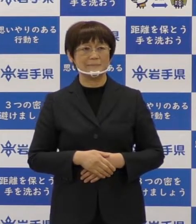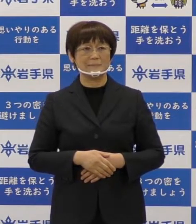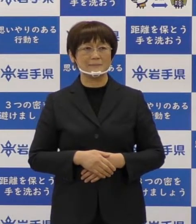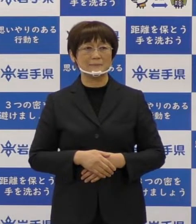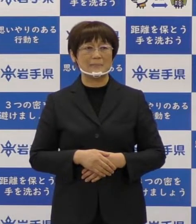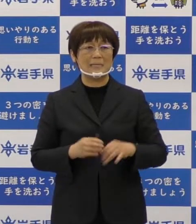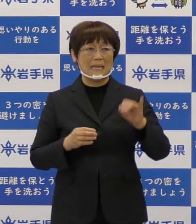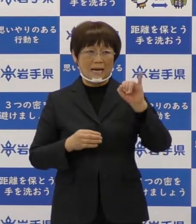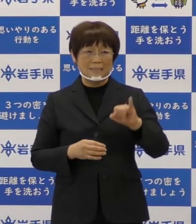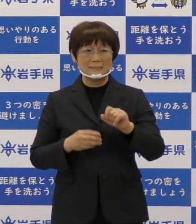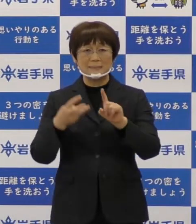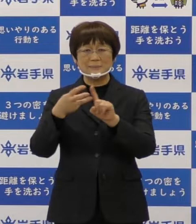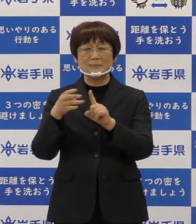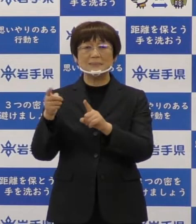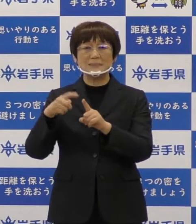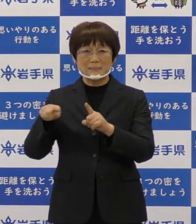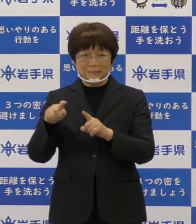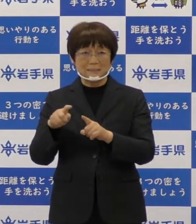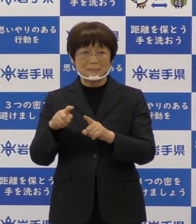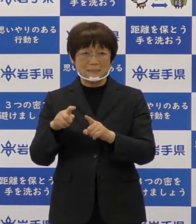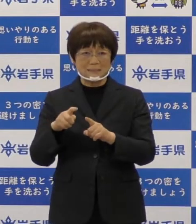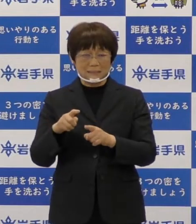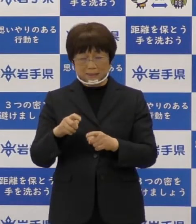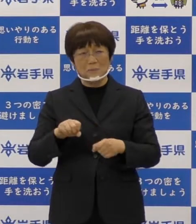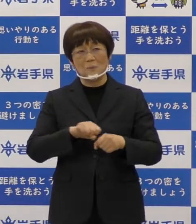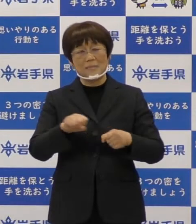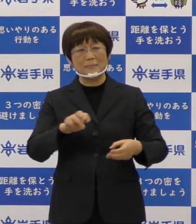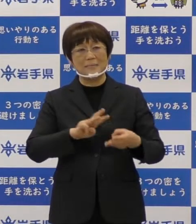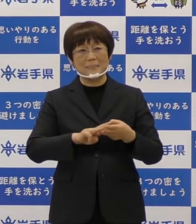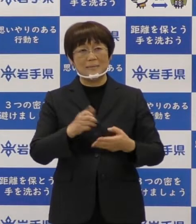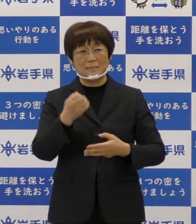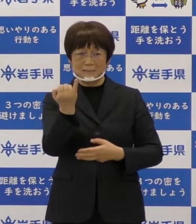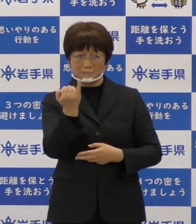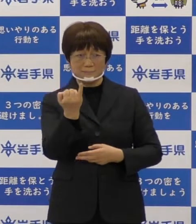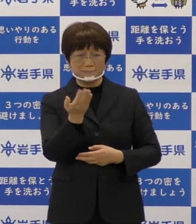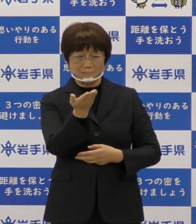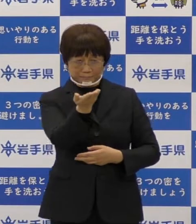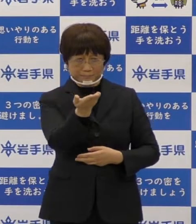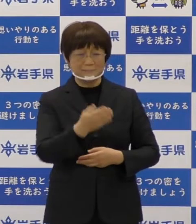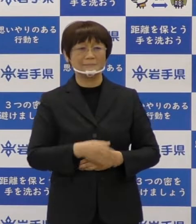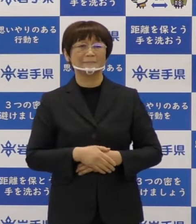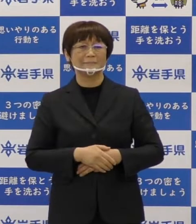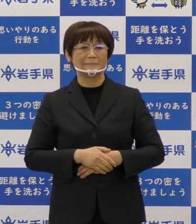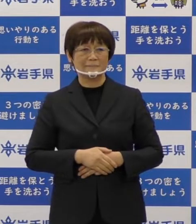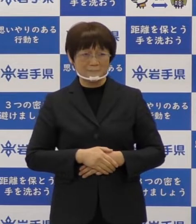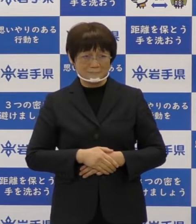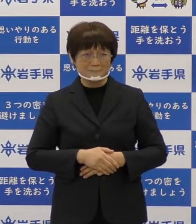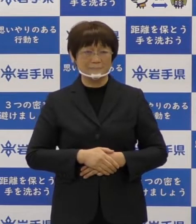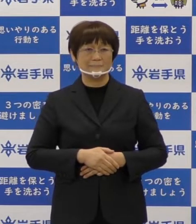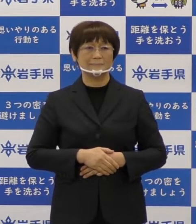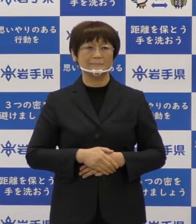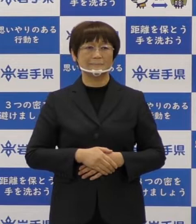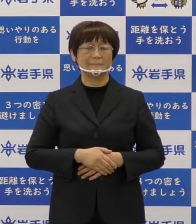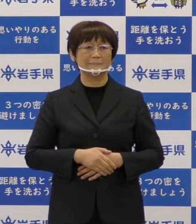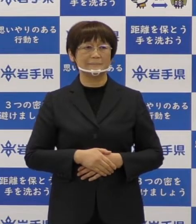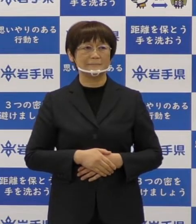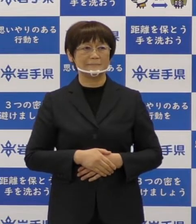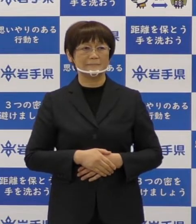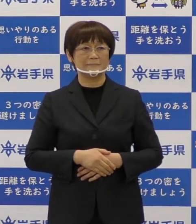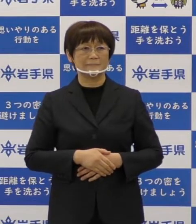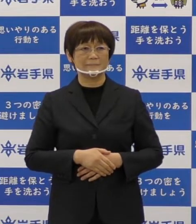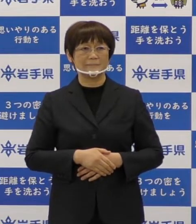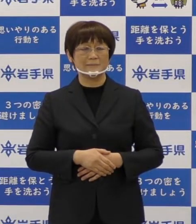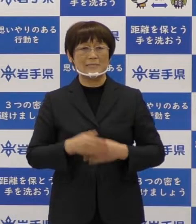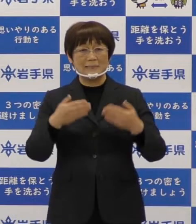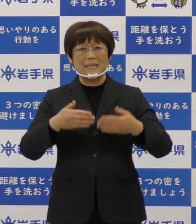IBC 岩手放送武田沙織記者。 よろしくお願いします。 県警記者クラブからの県議でございます。